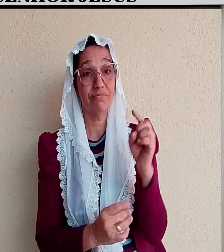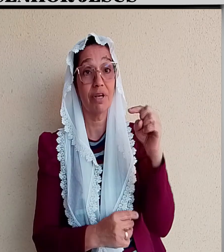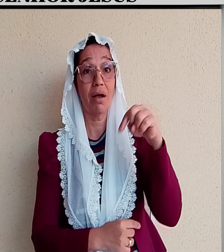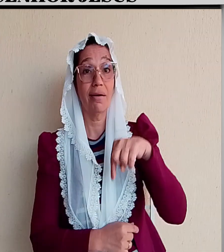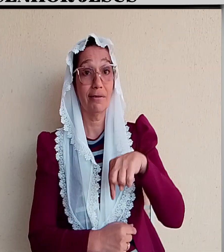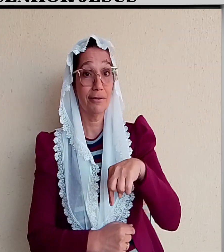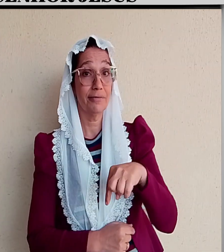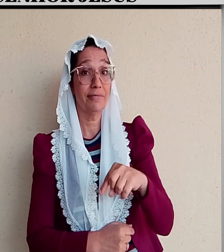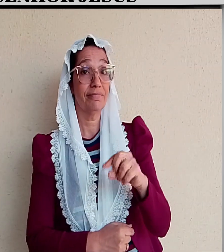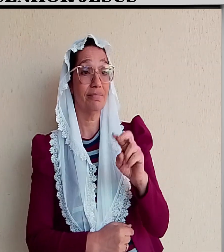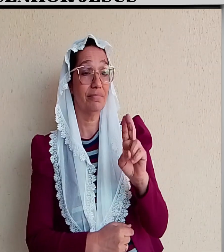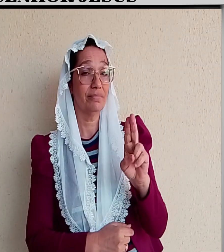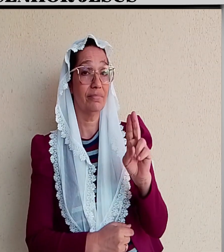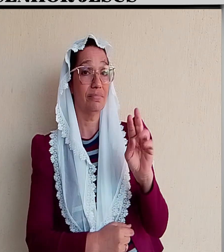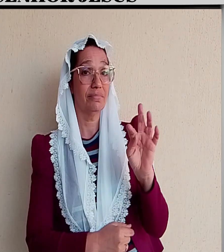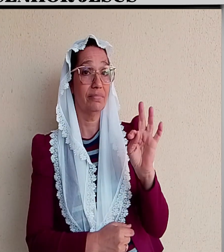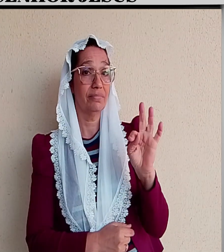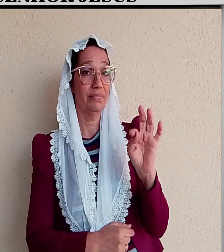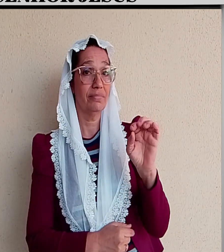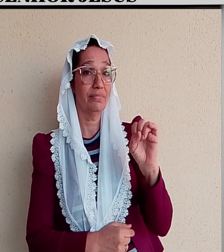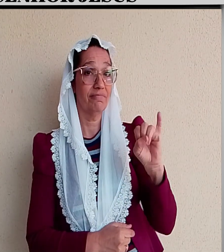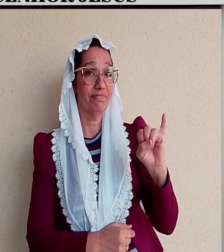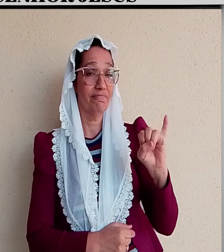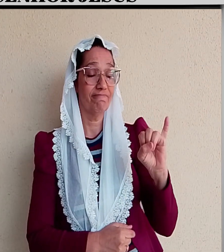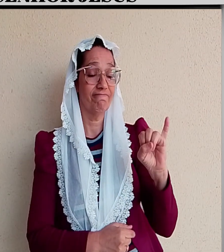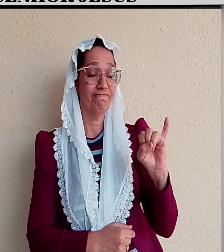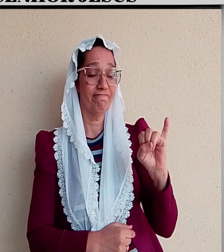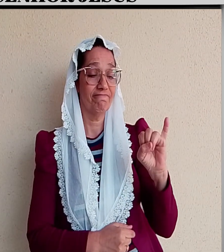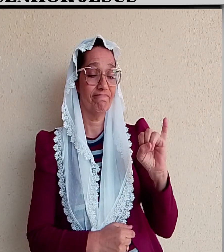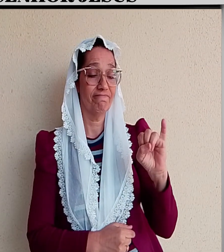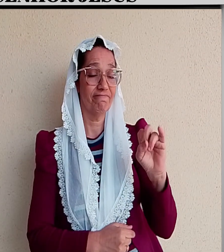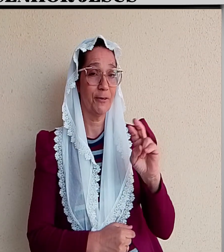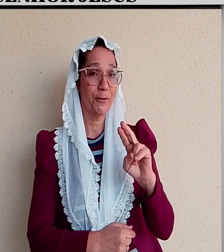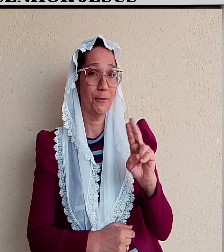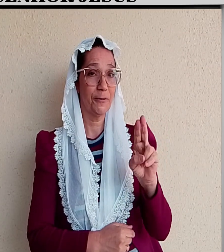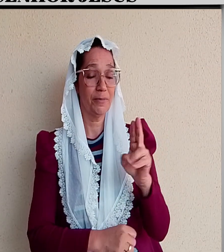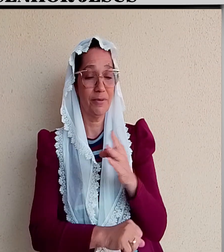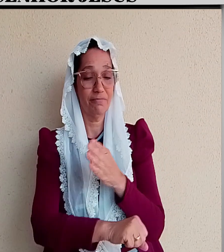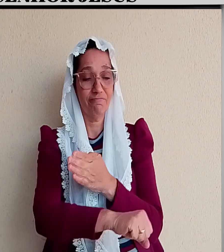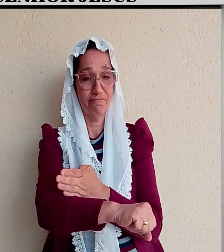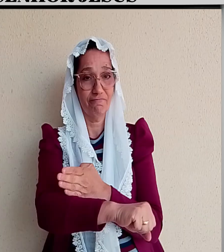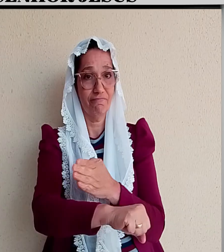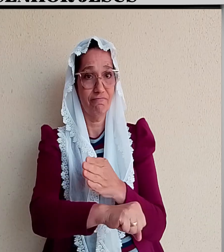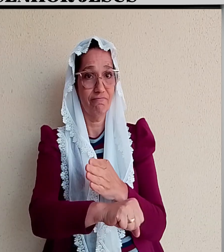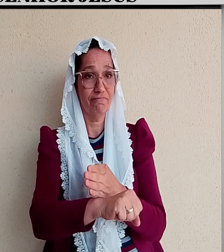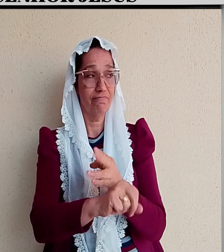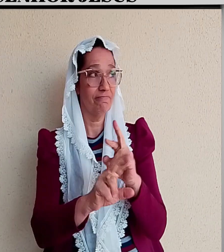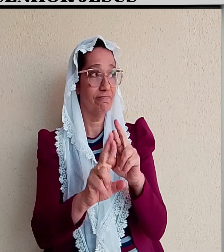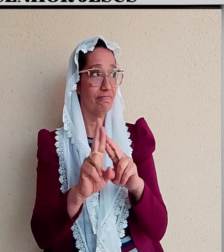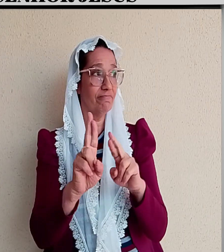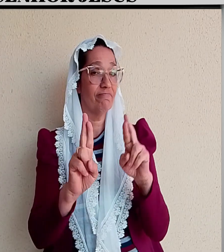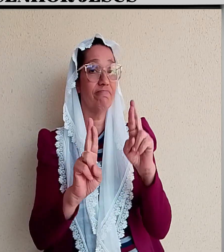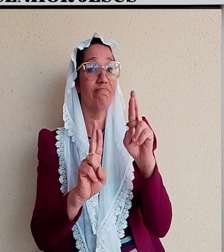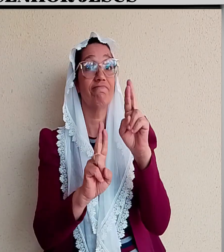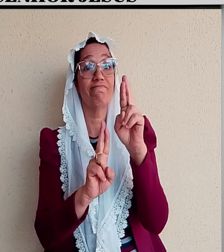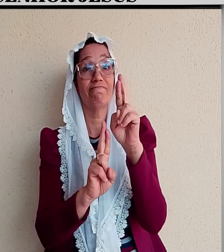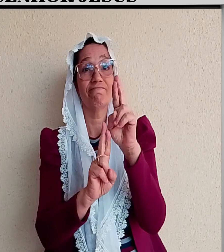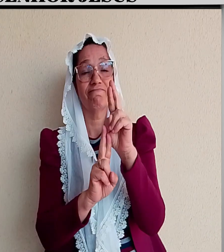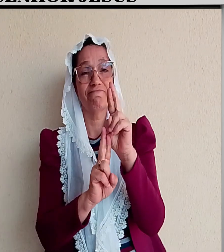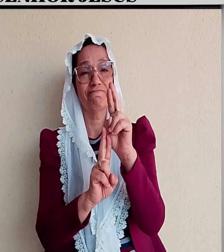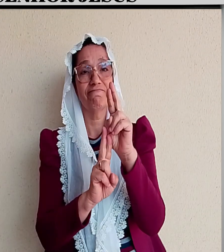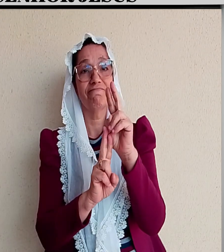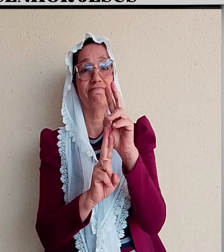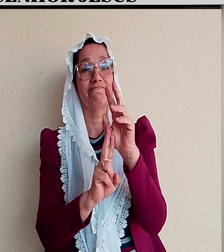aleluia, chamado povo de Deus. Glória a Jesus. E o teu tratamento é fino, é por isso que você